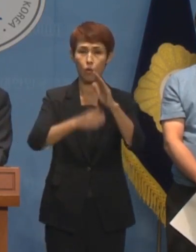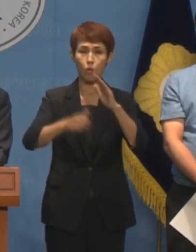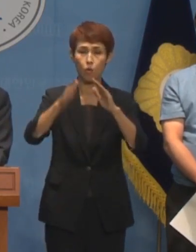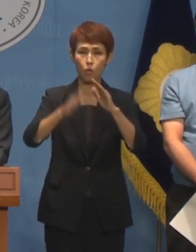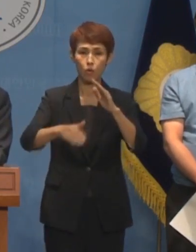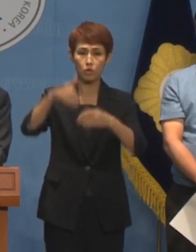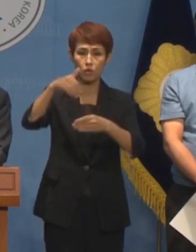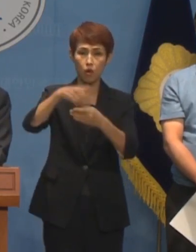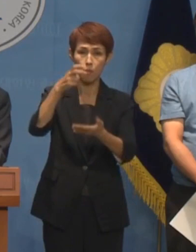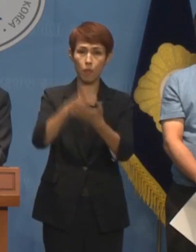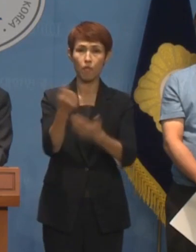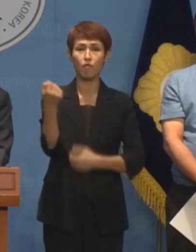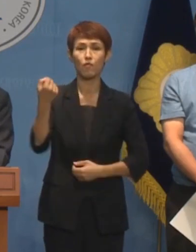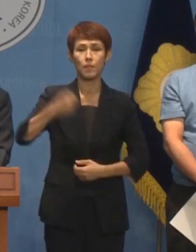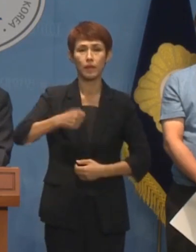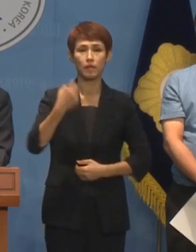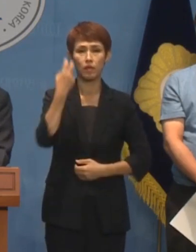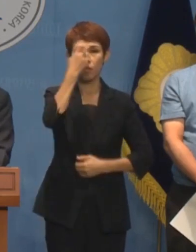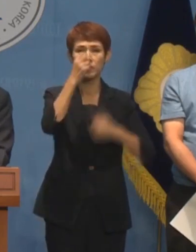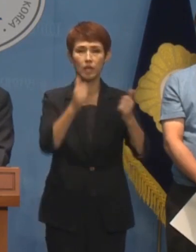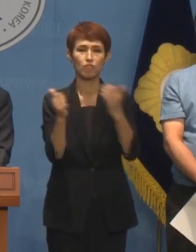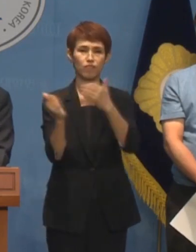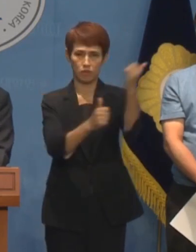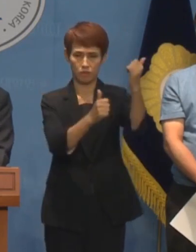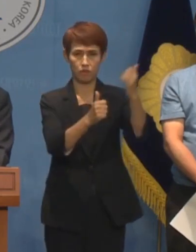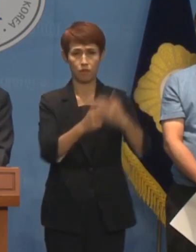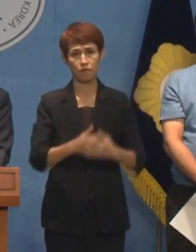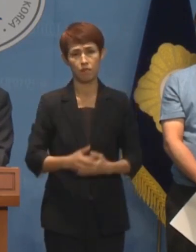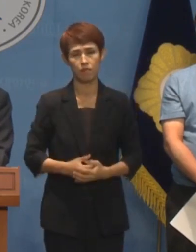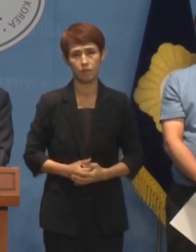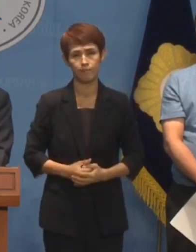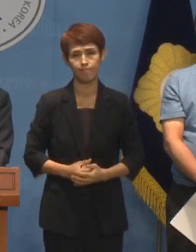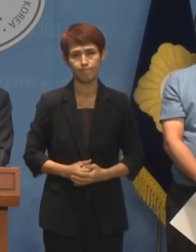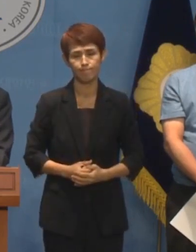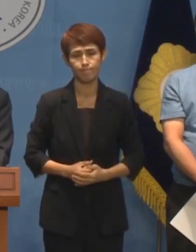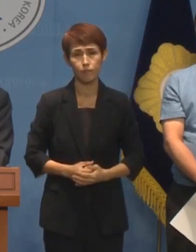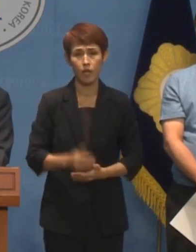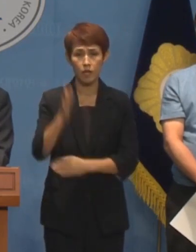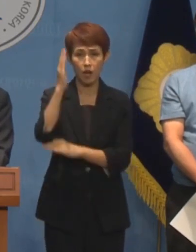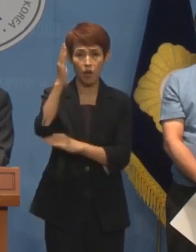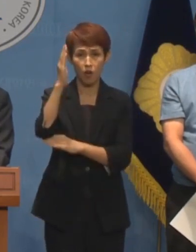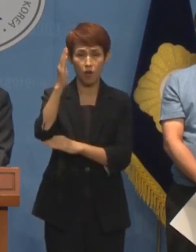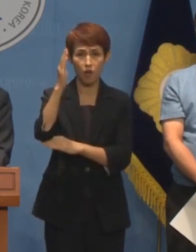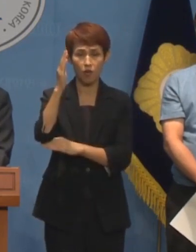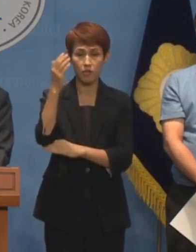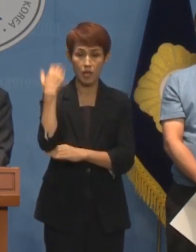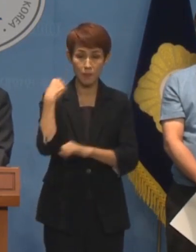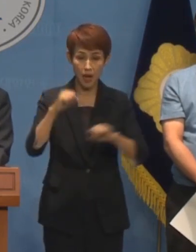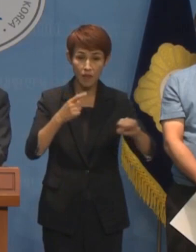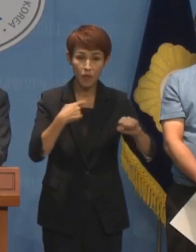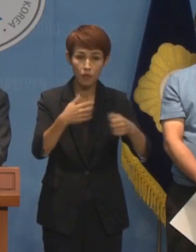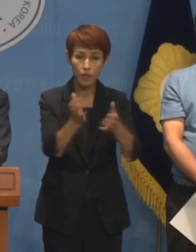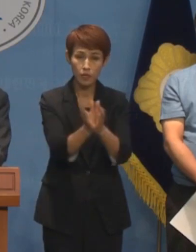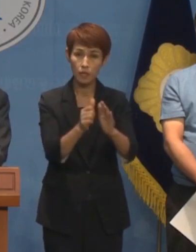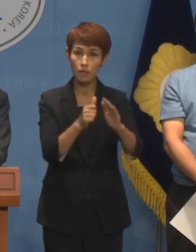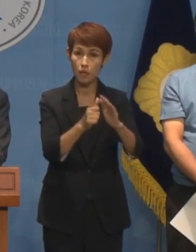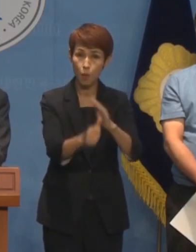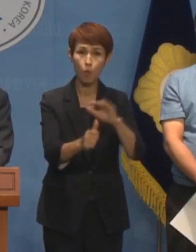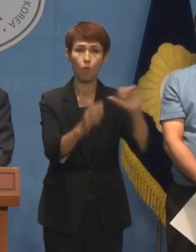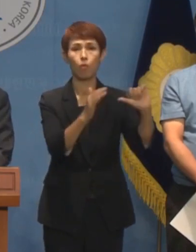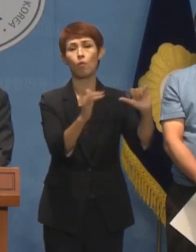위반으로 검찰에 송치한 것도 모자라서 당시 시국 강연회를 주최했던 단체 대표자 등